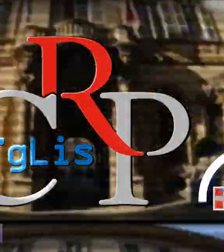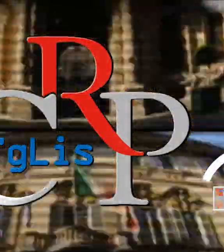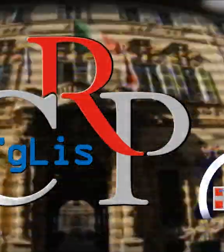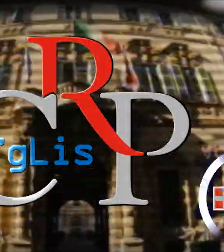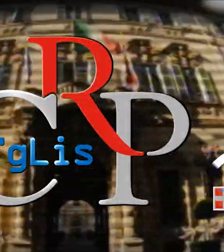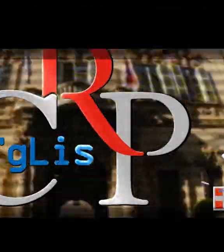consiglieri